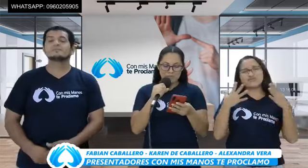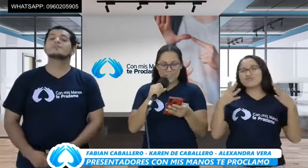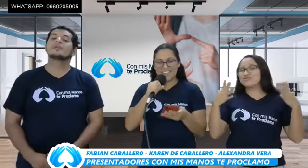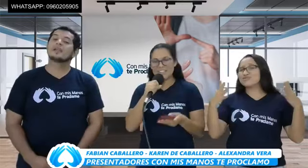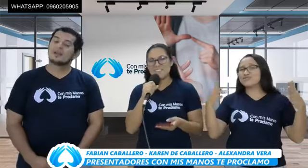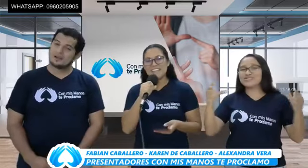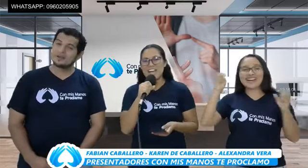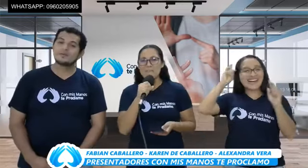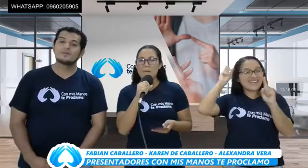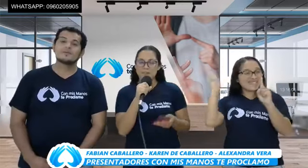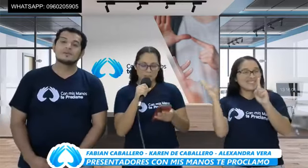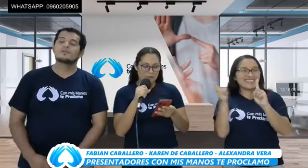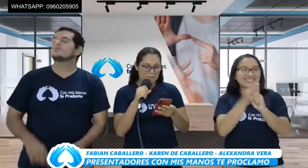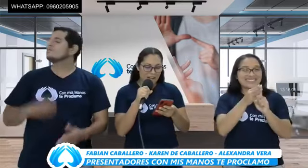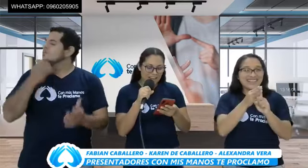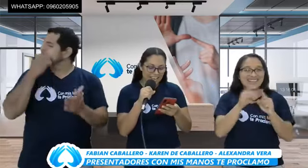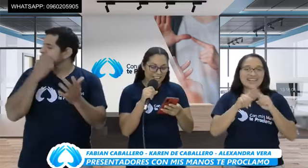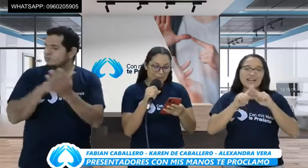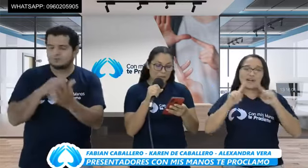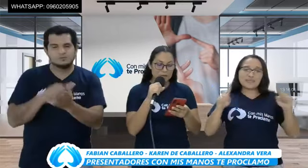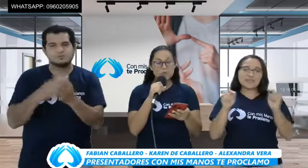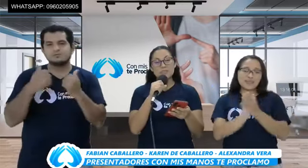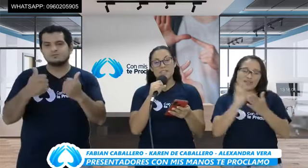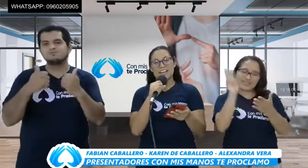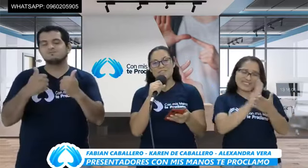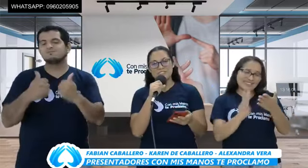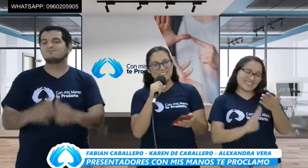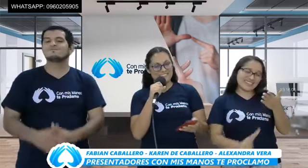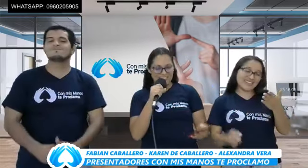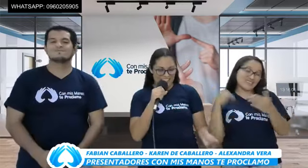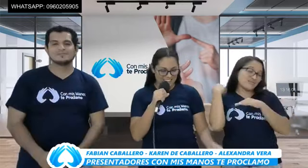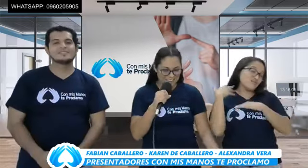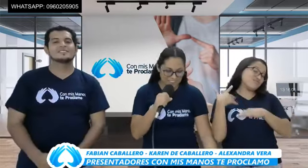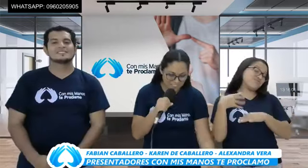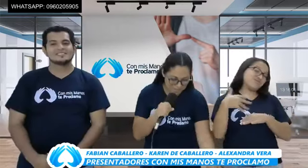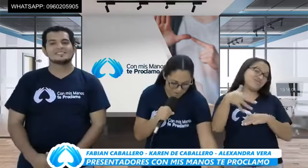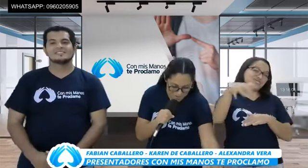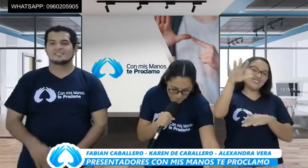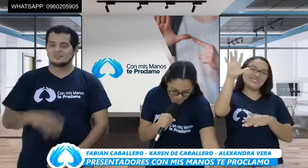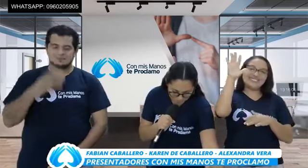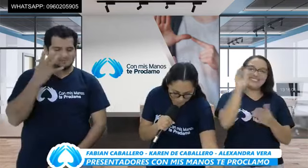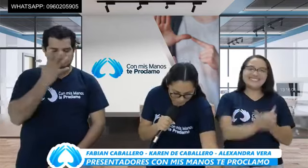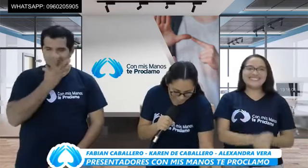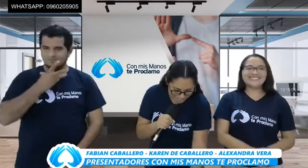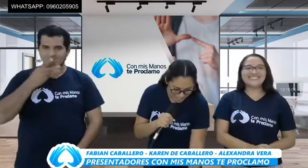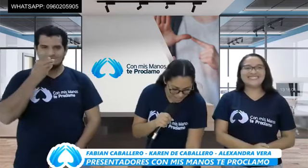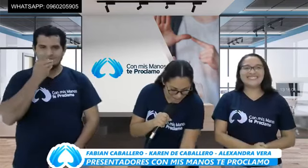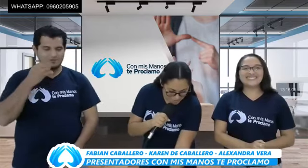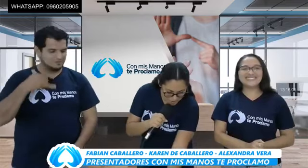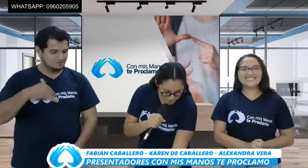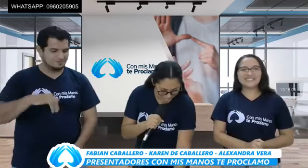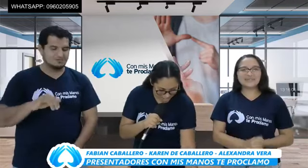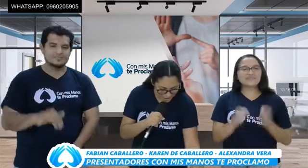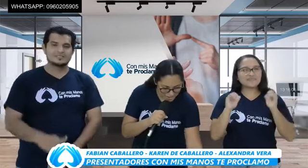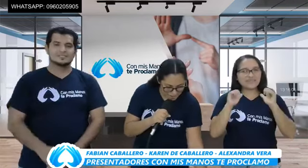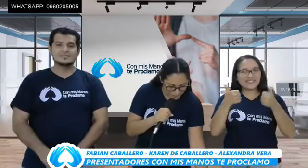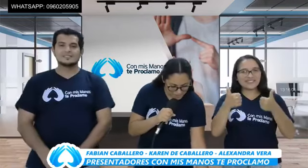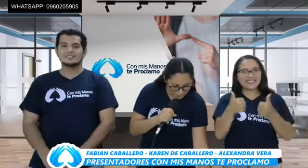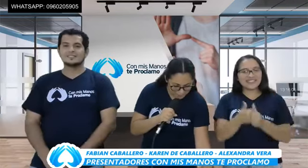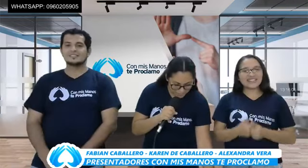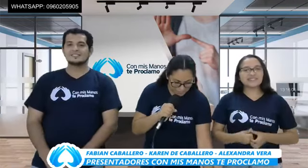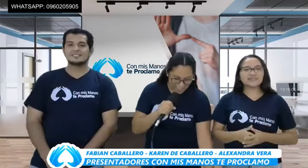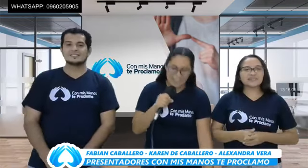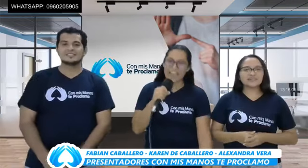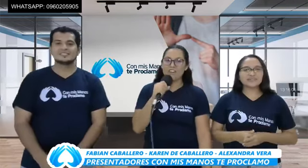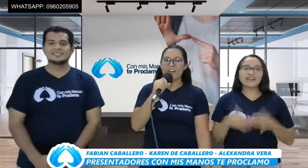muchísimos mensajes más, pero si nos ponemos a leer, pues nos llegamos, no terminamos nunca. Muy bien. Ahora,